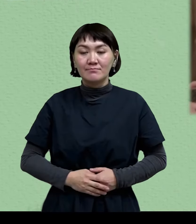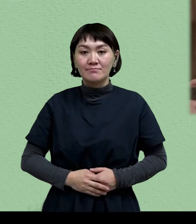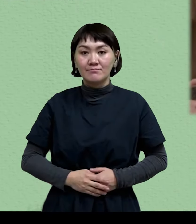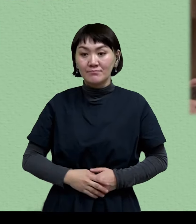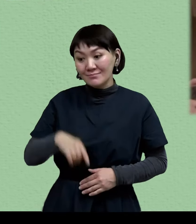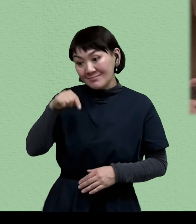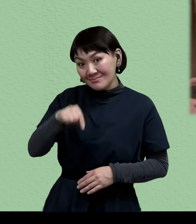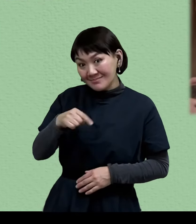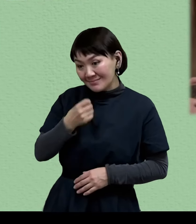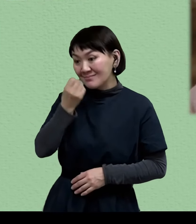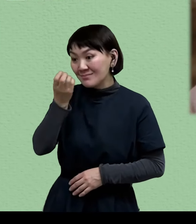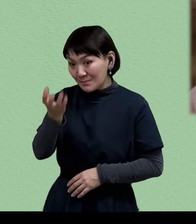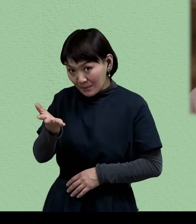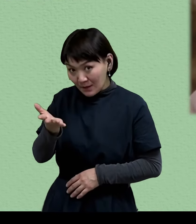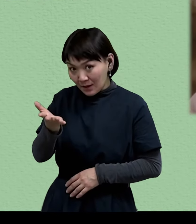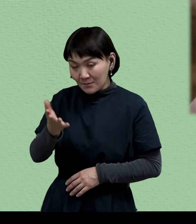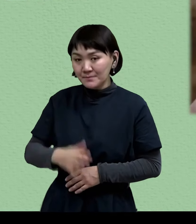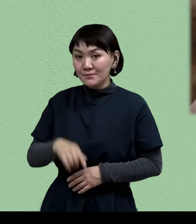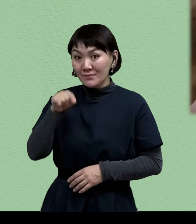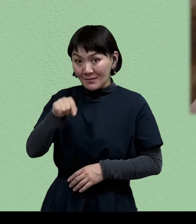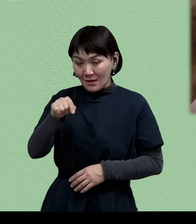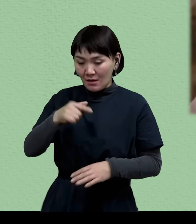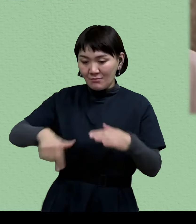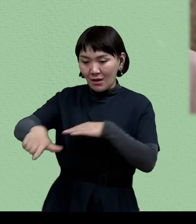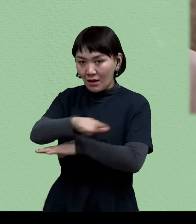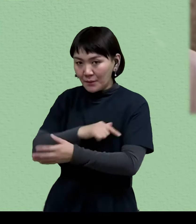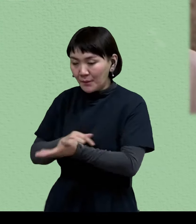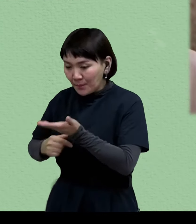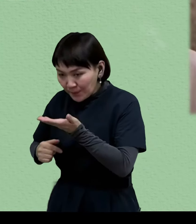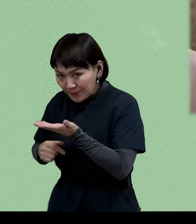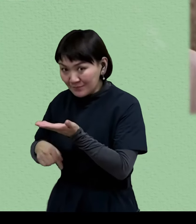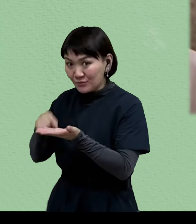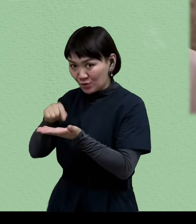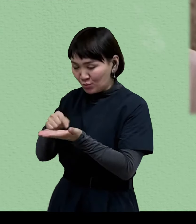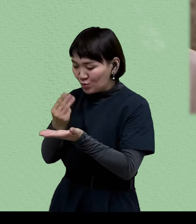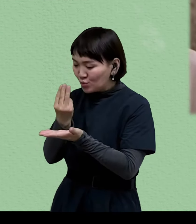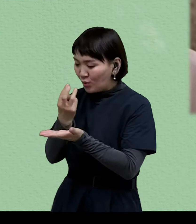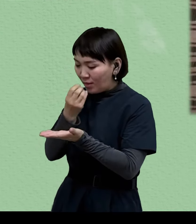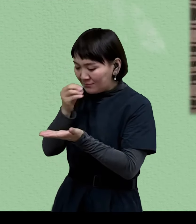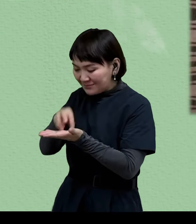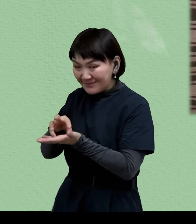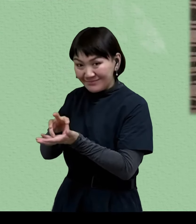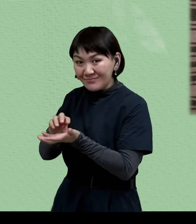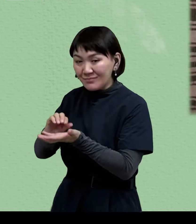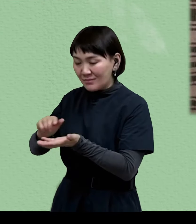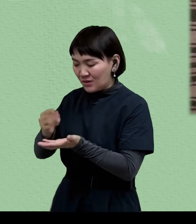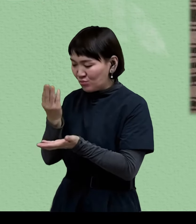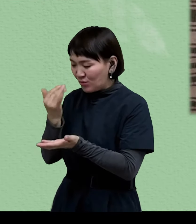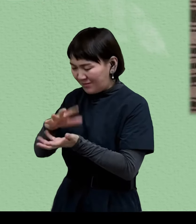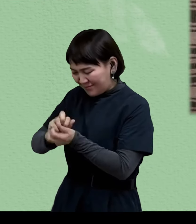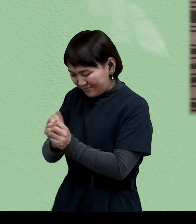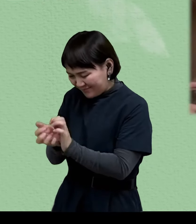Ингэж хилээд тэр газар нулимж шүлсээрээ шавар зурж сохрын нүдийг шавраар